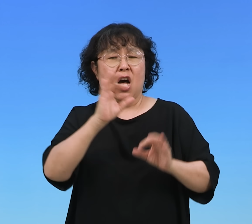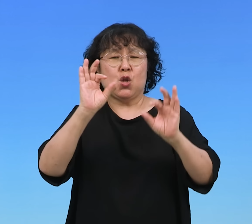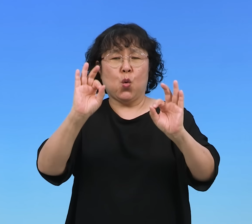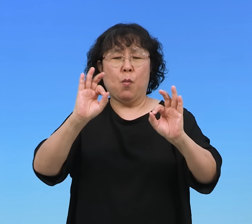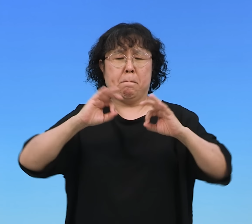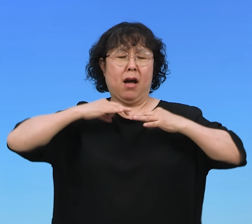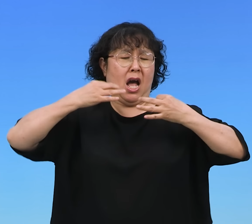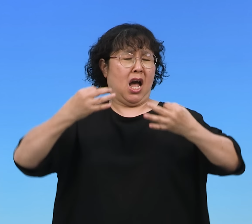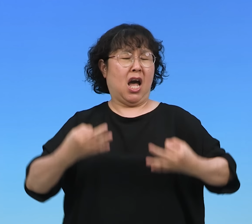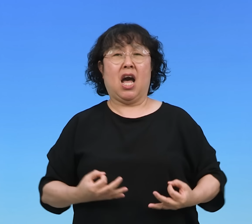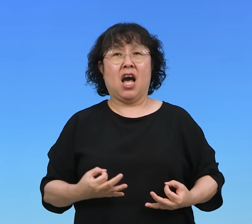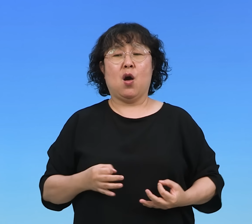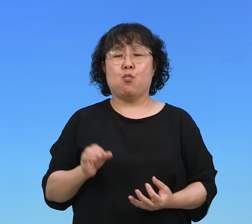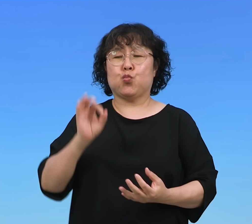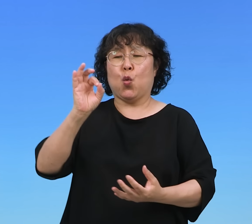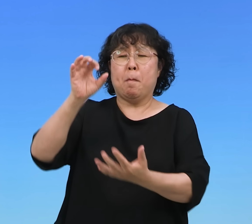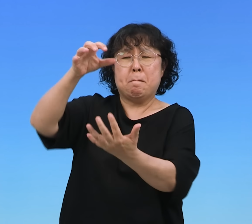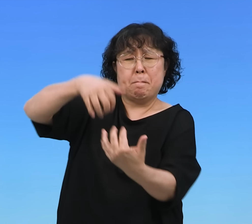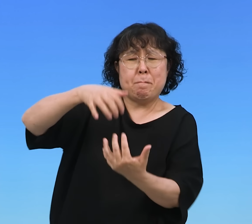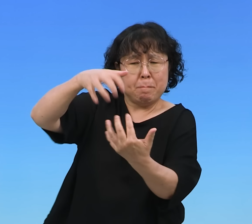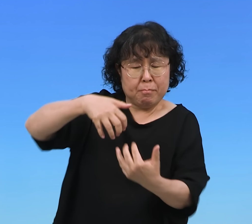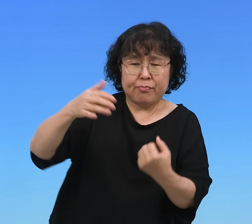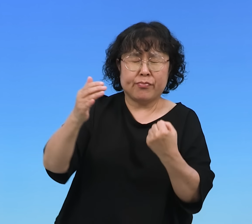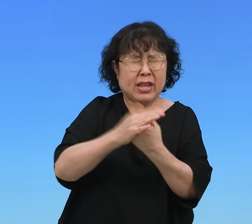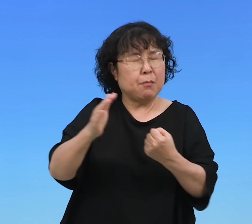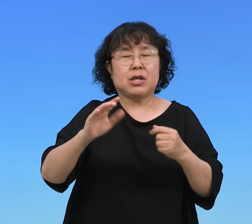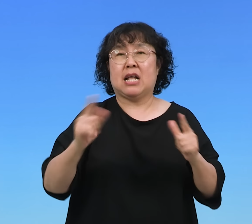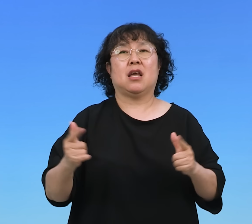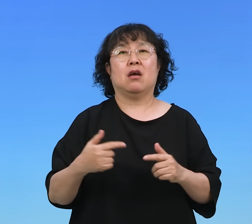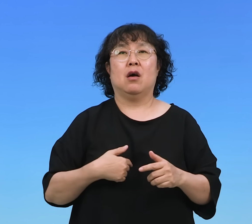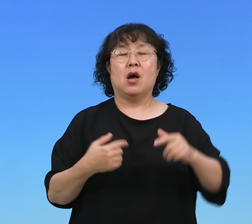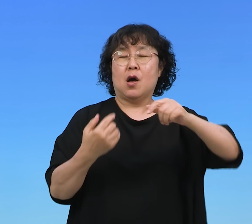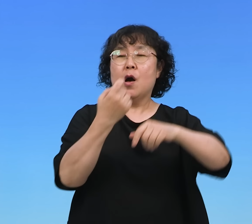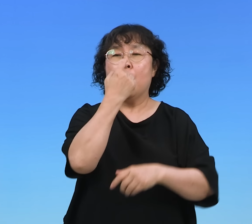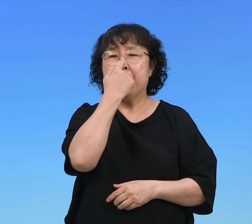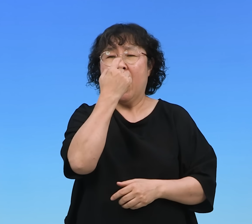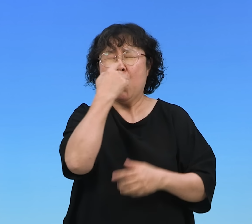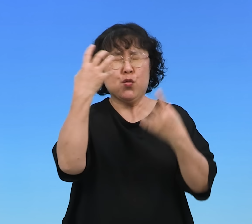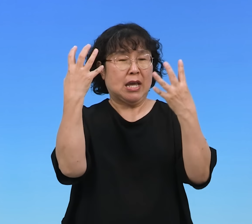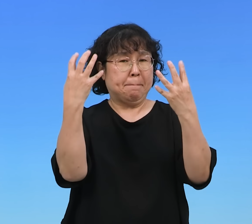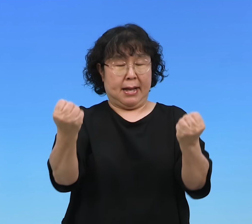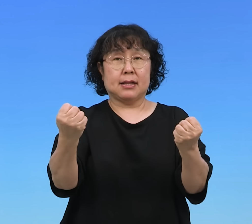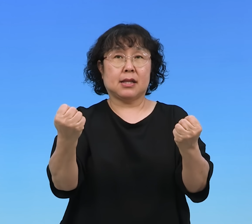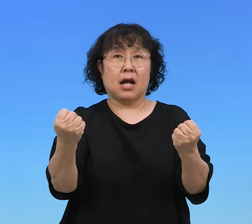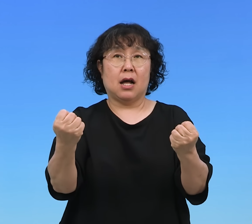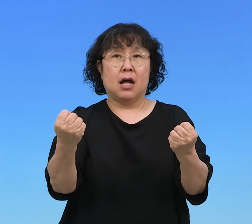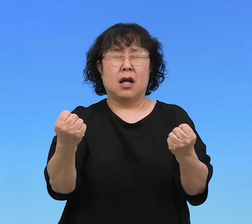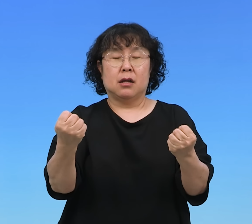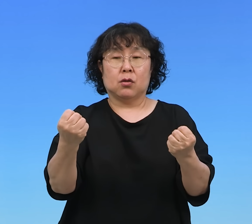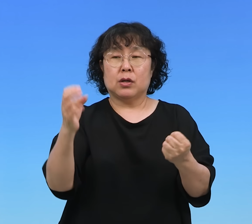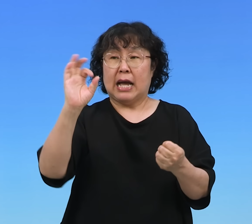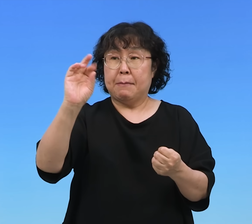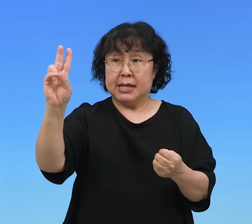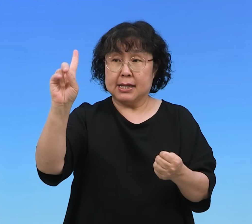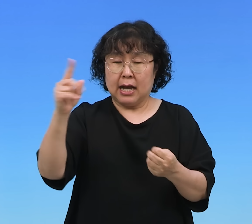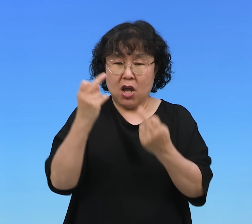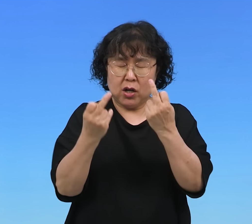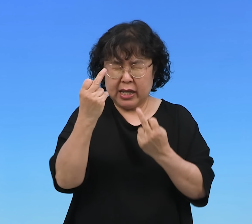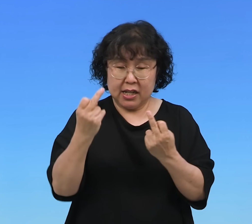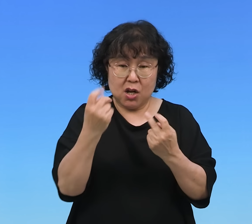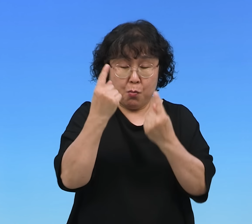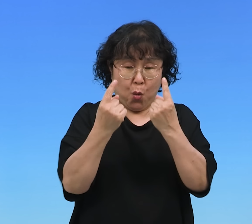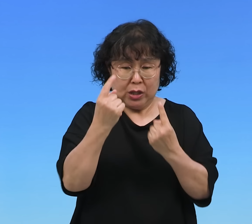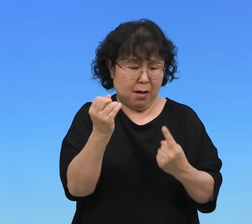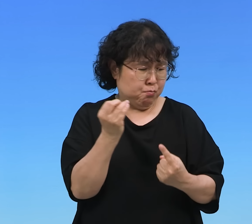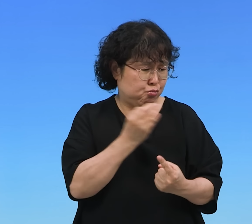자기 형제들보다 학력이 제일 높았더라. 야베스가 자기 형제들보다 제일 부자였더라. 야베스가 자기 형제들보다